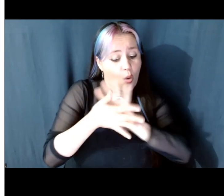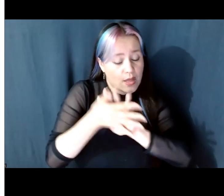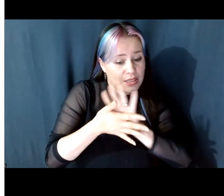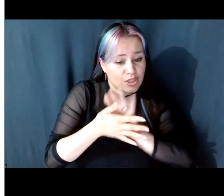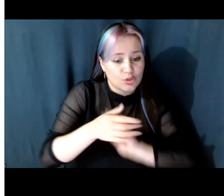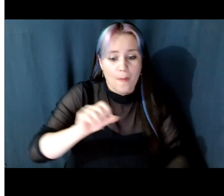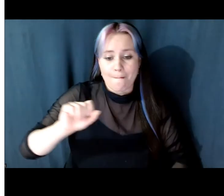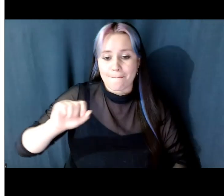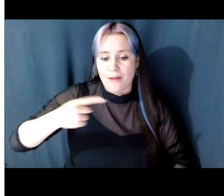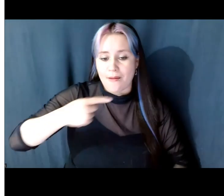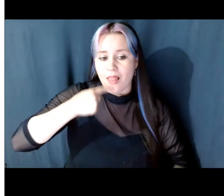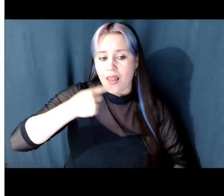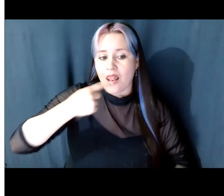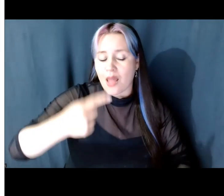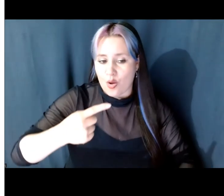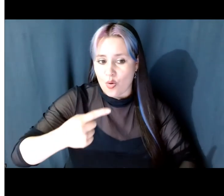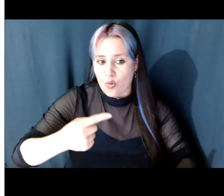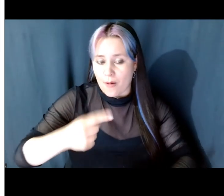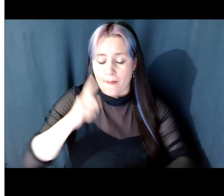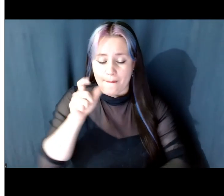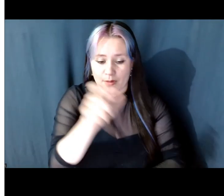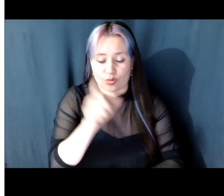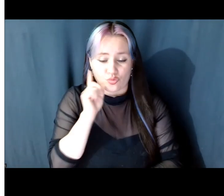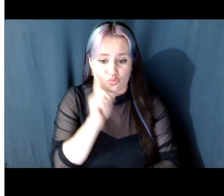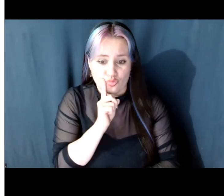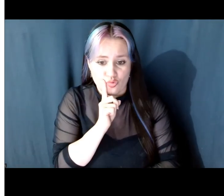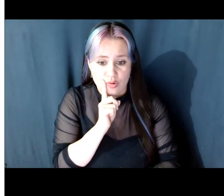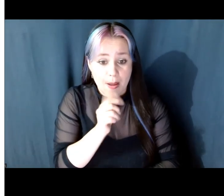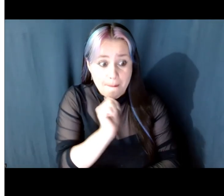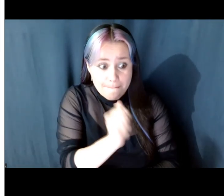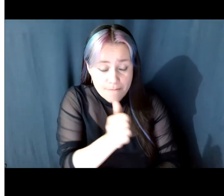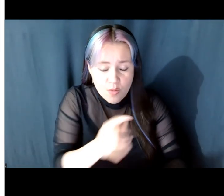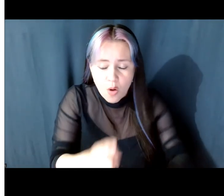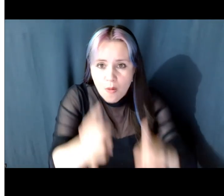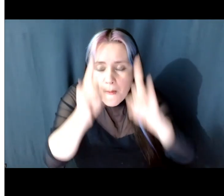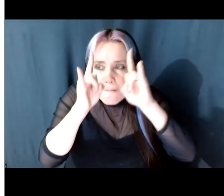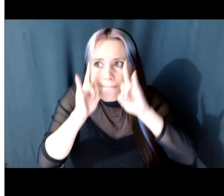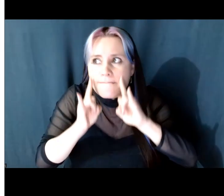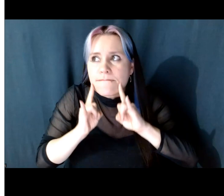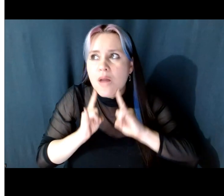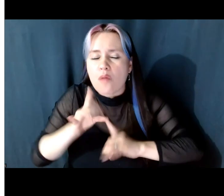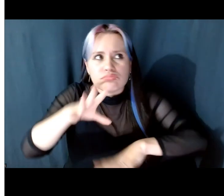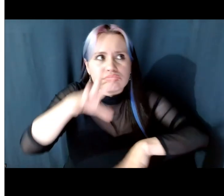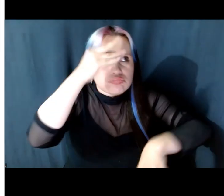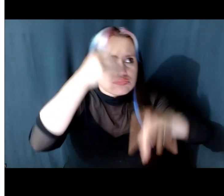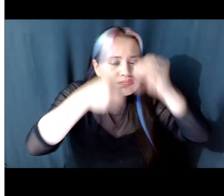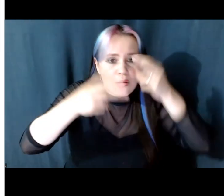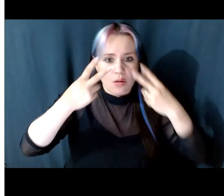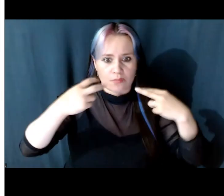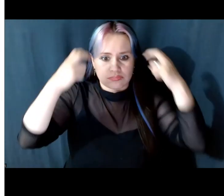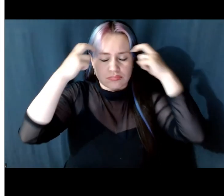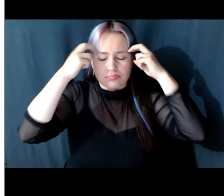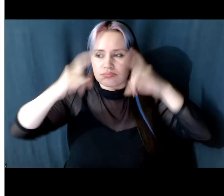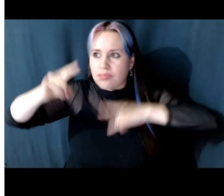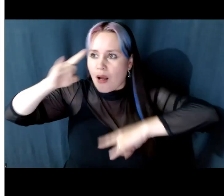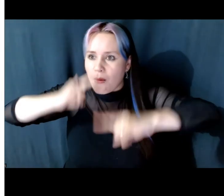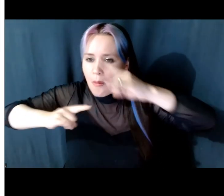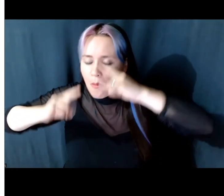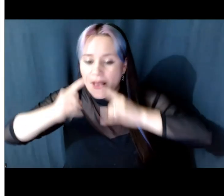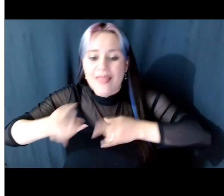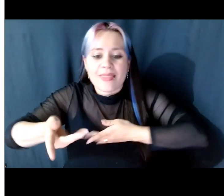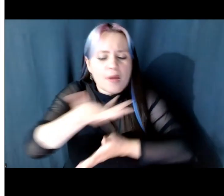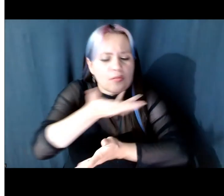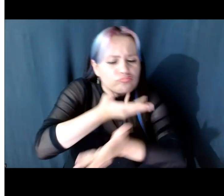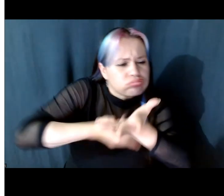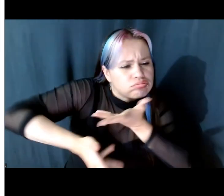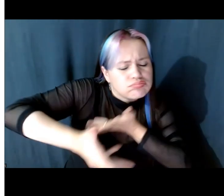se comuniquen en lengua de señas con adultos sordos y oyentes que dominen la lengua de señas es la manera más efectiva de mitigar